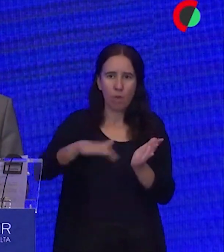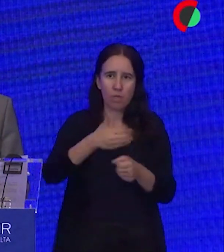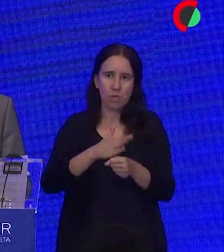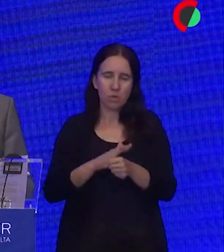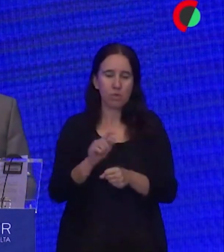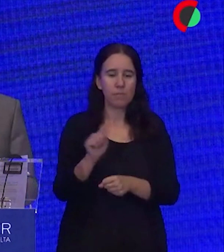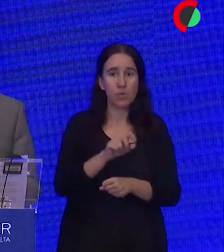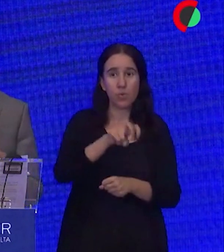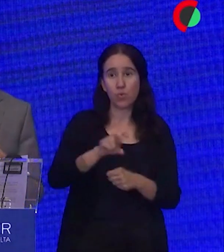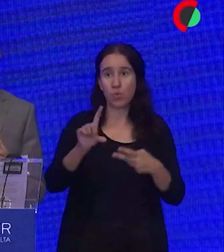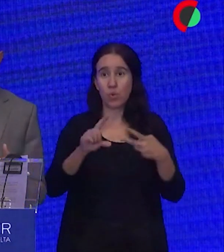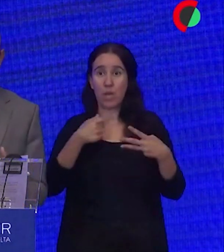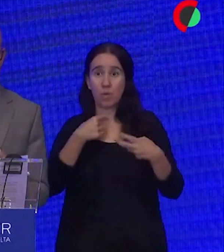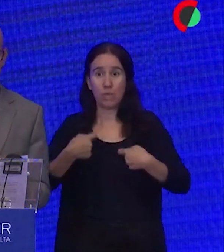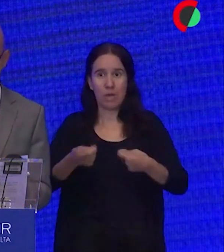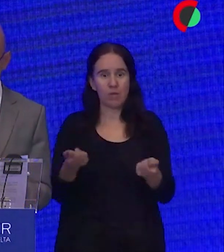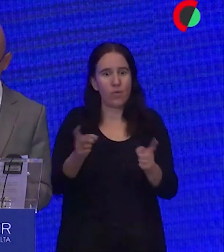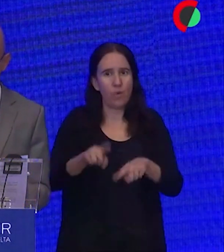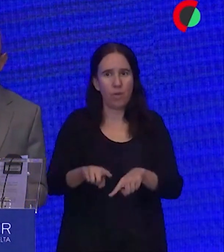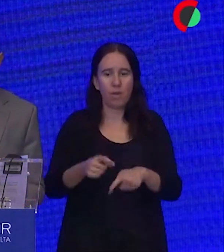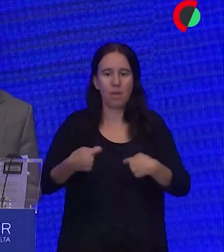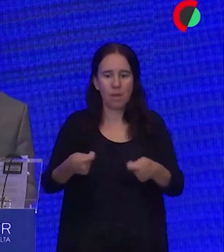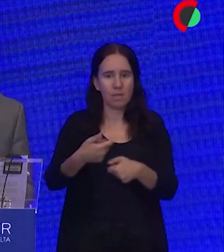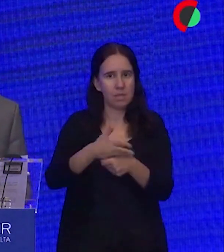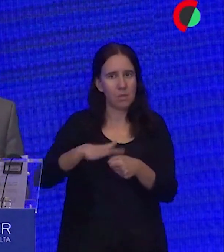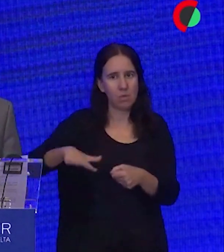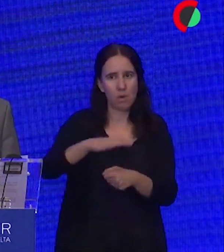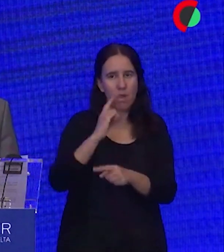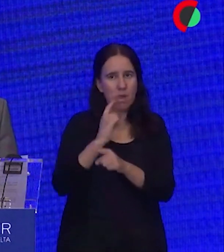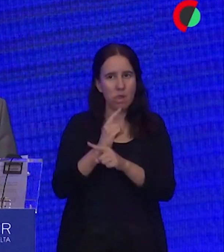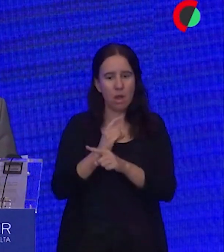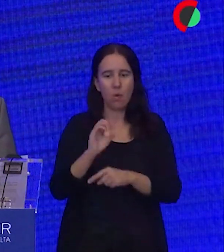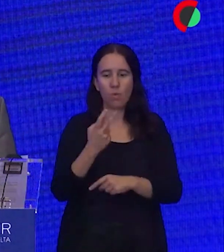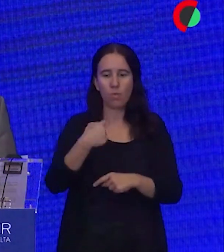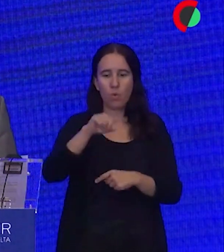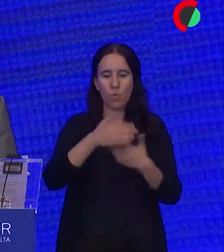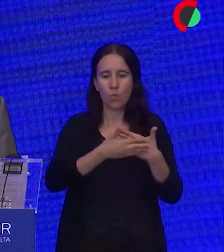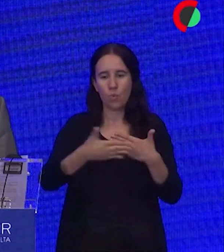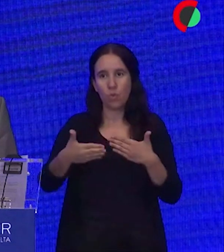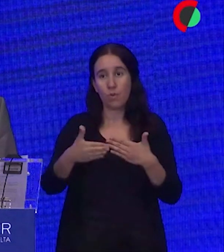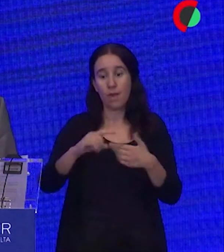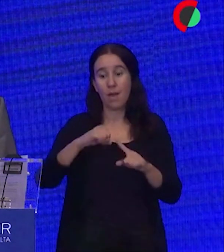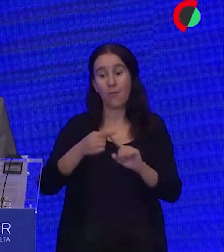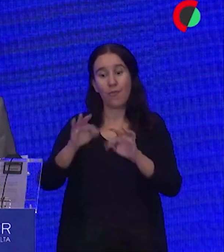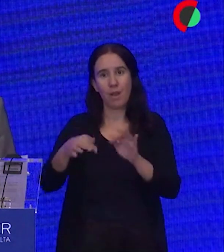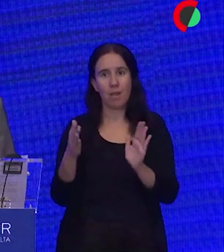agosto pode agora ser gasta novamente naqueles setores entre o dia 1 de outubro e o final do